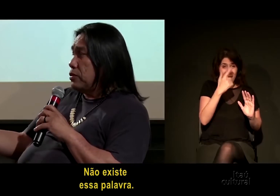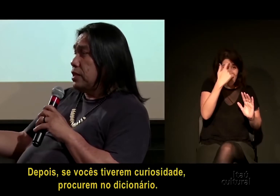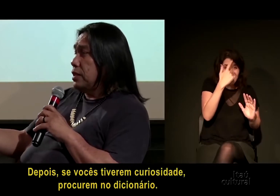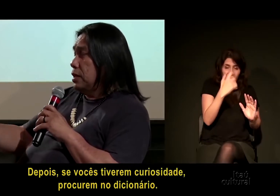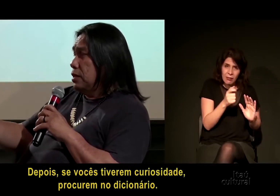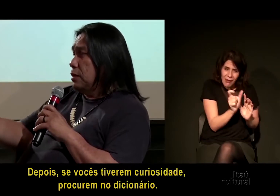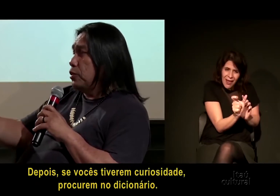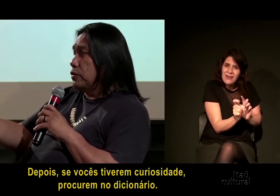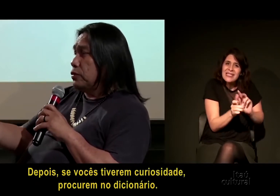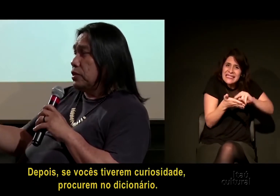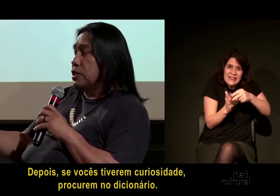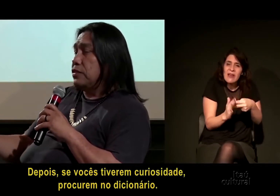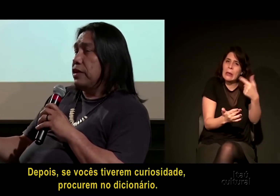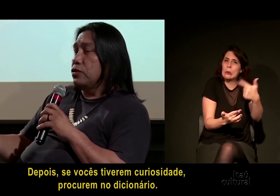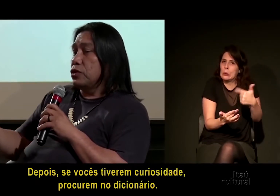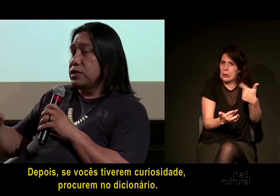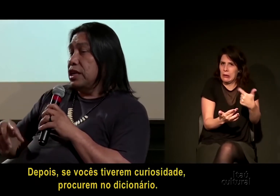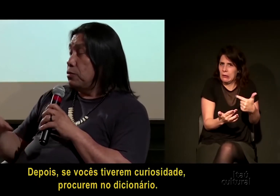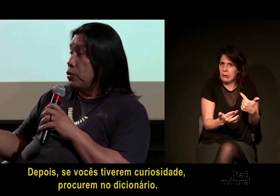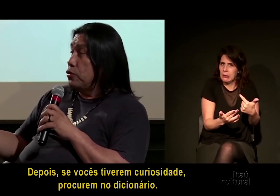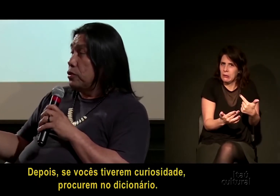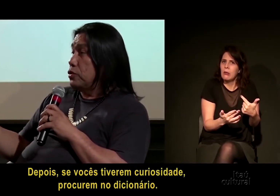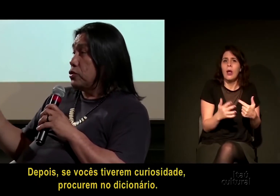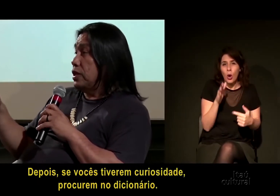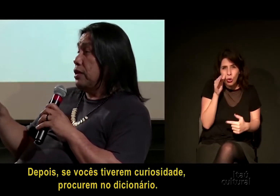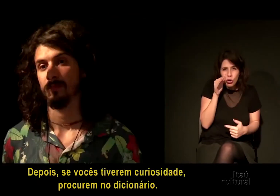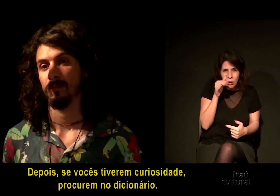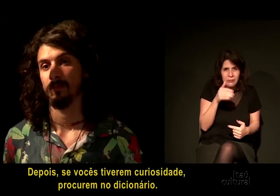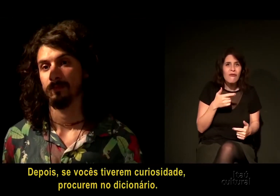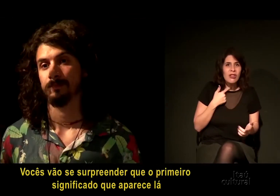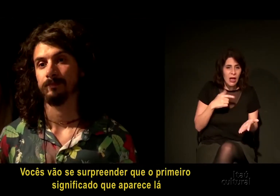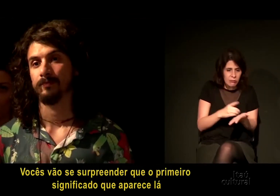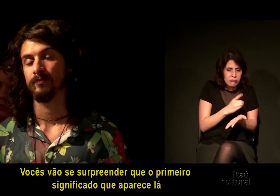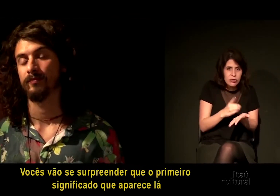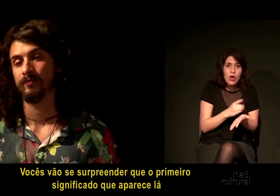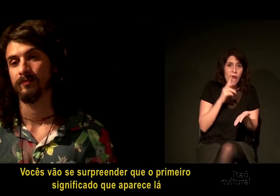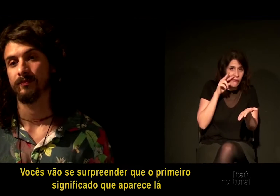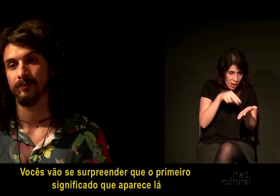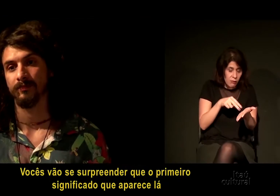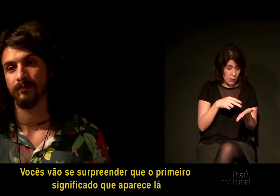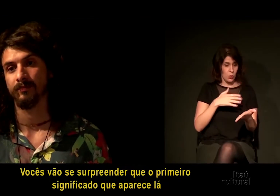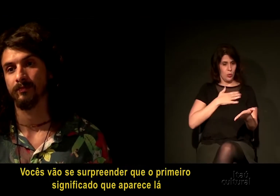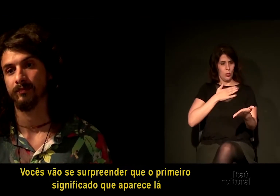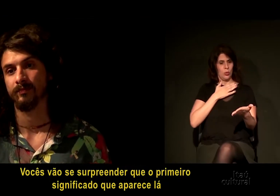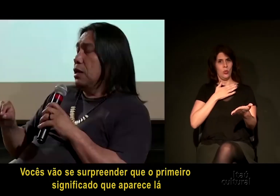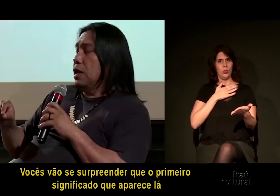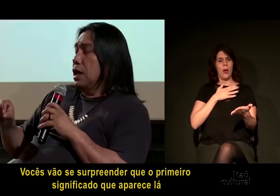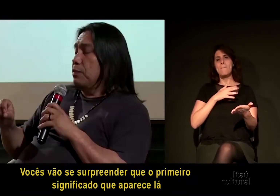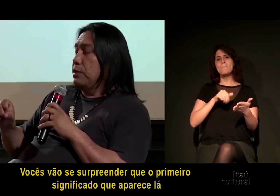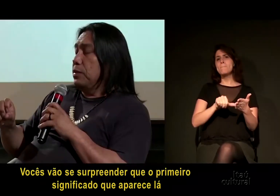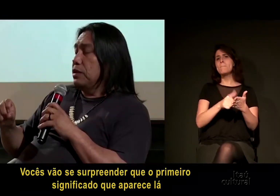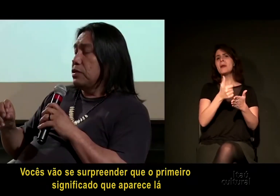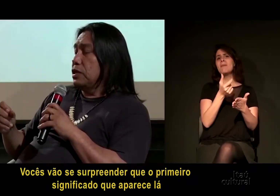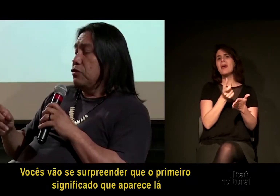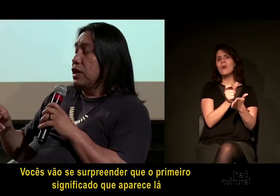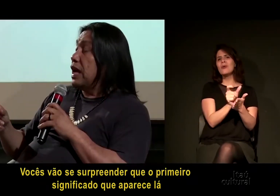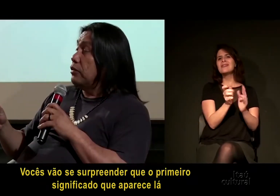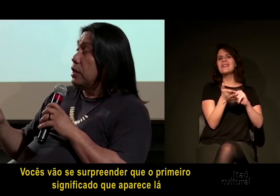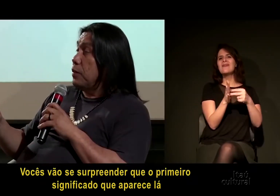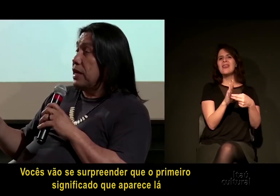sei. Depois, se vocês tiverem curiosidade, procurem no dicionário, vocês vão se surpreender que o primeiro significado que aparece